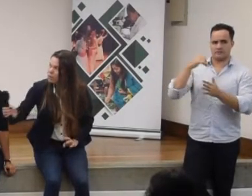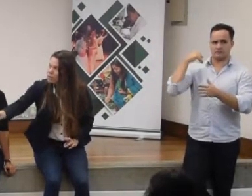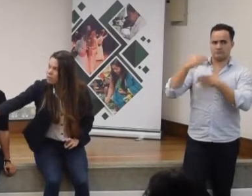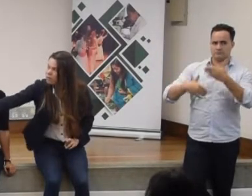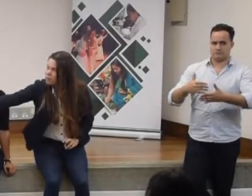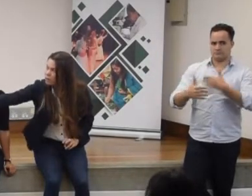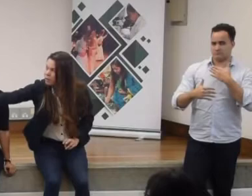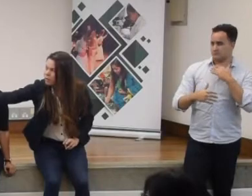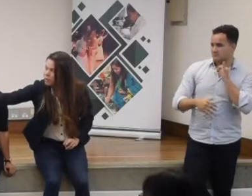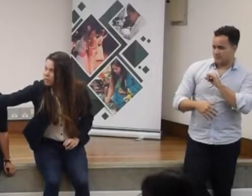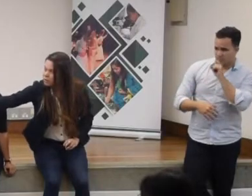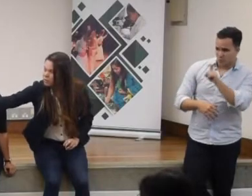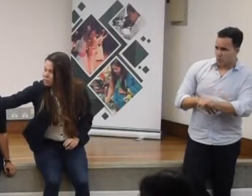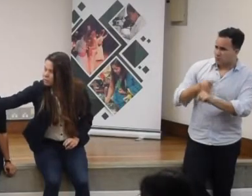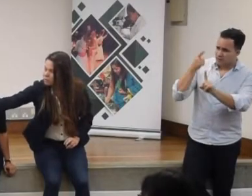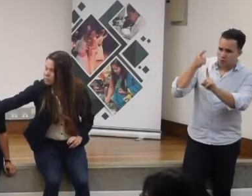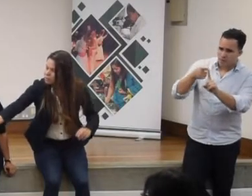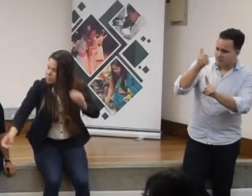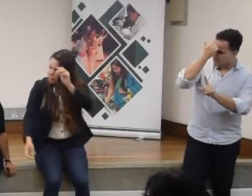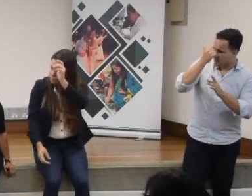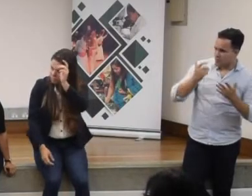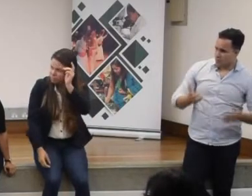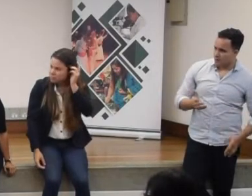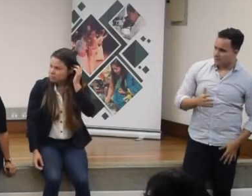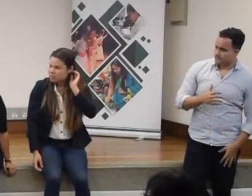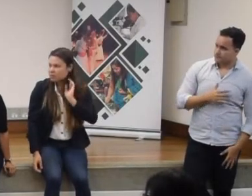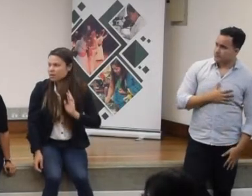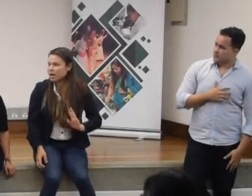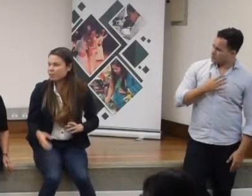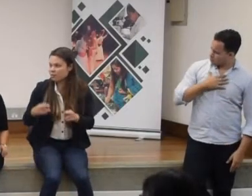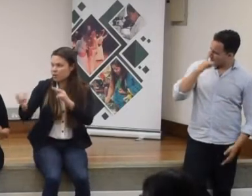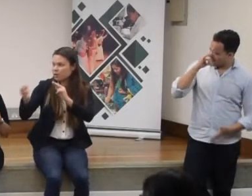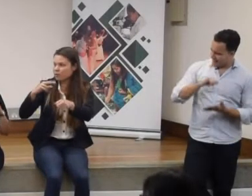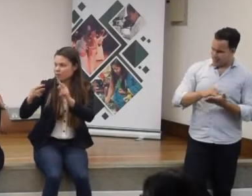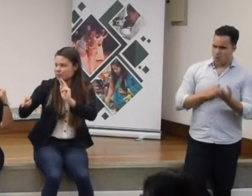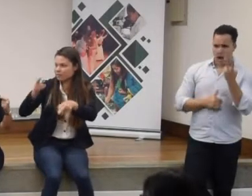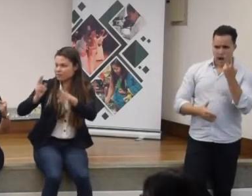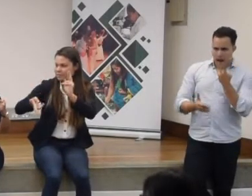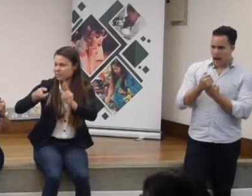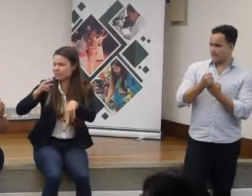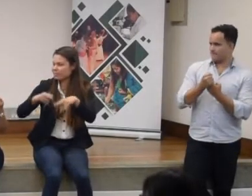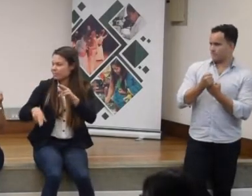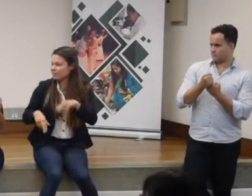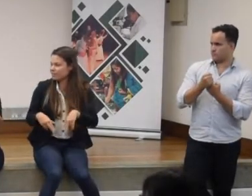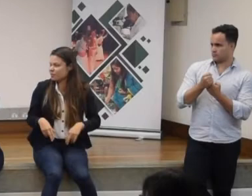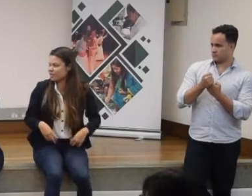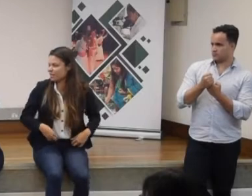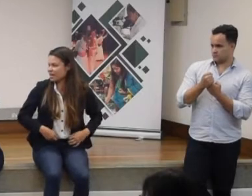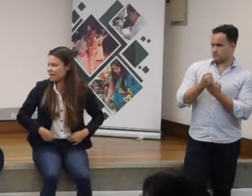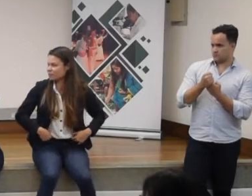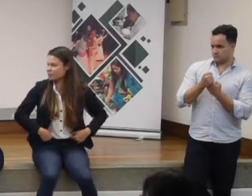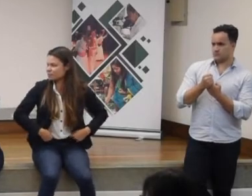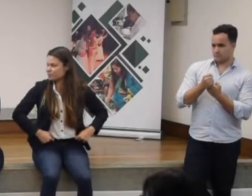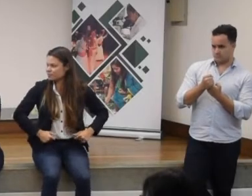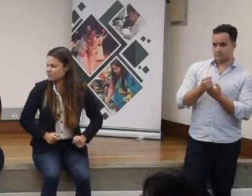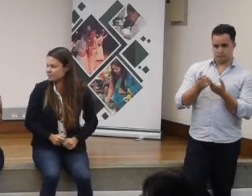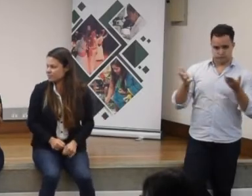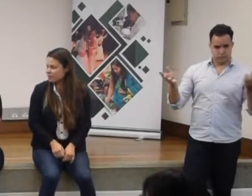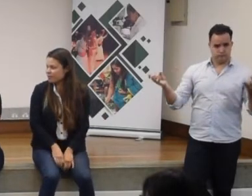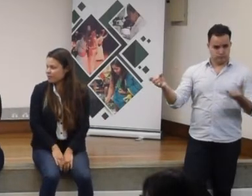nuevo. Yo entiendo que son los dos, o sea, poner en común pero comenzar a